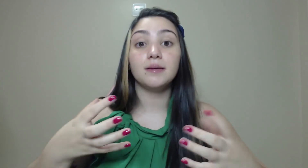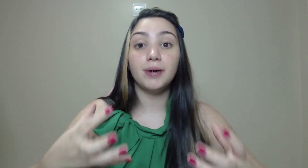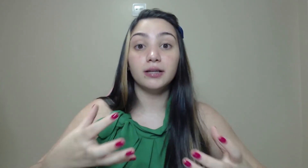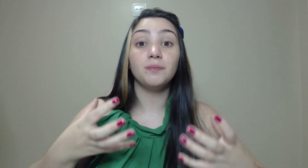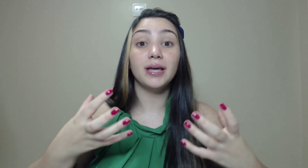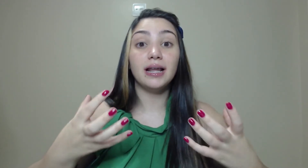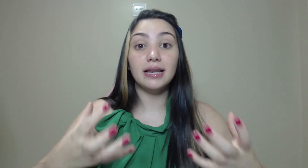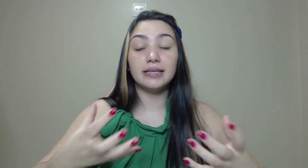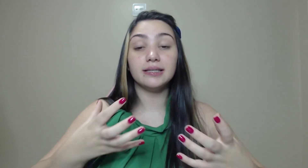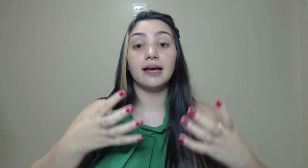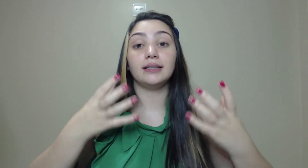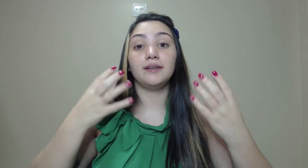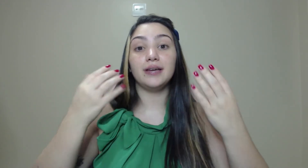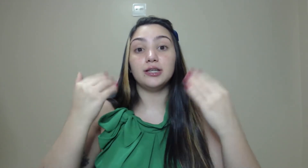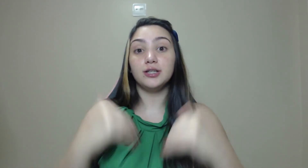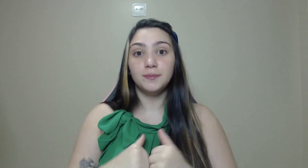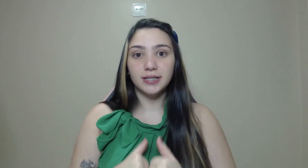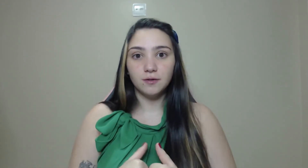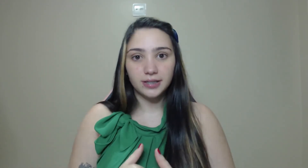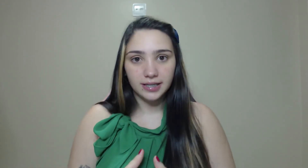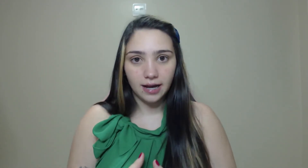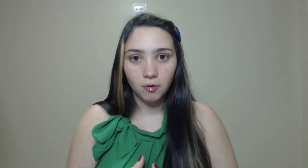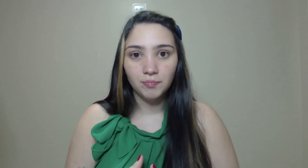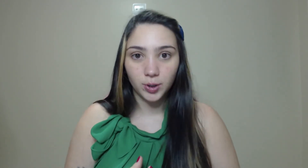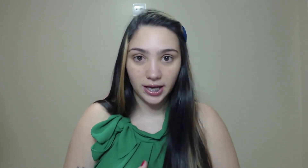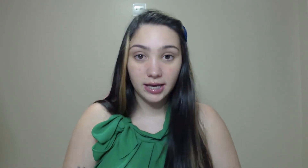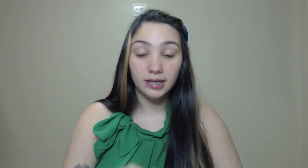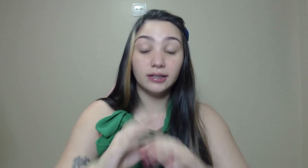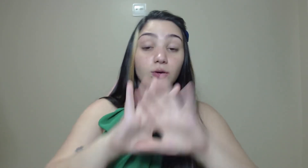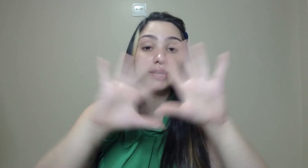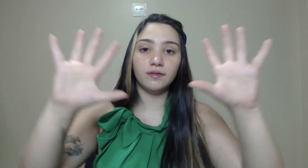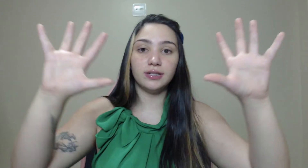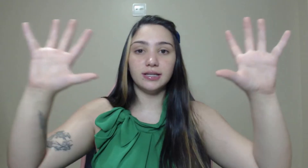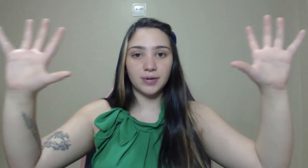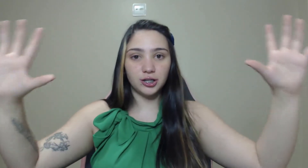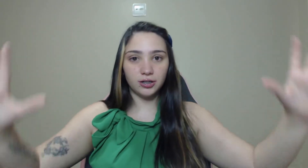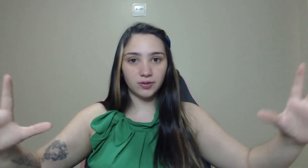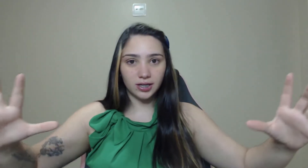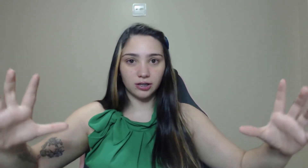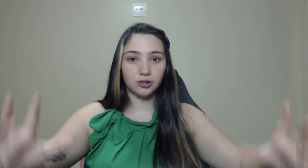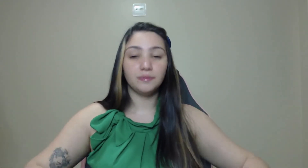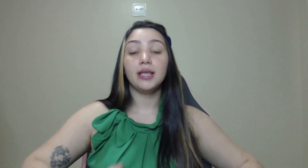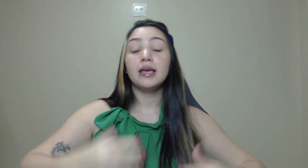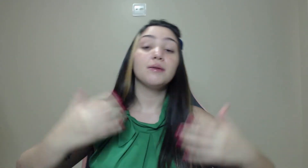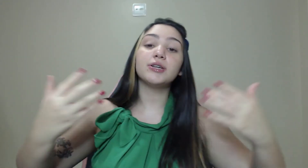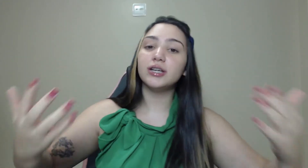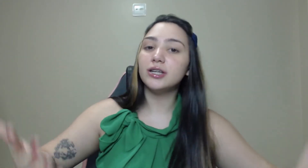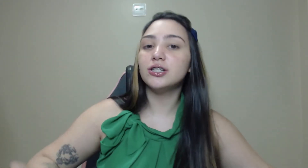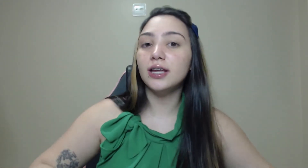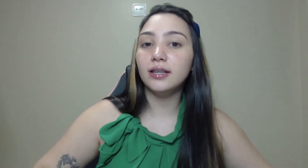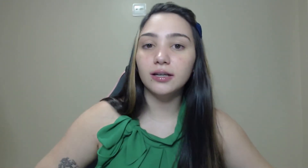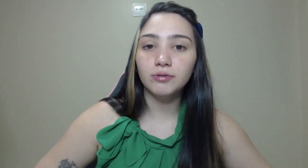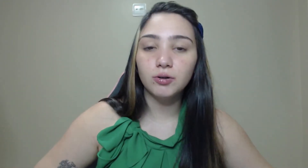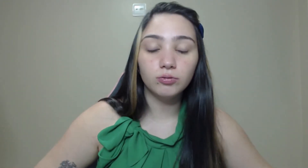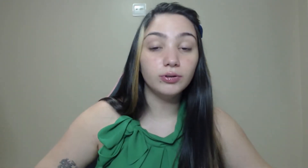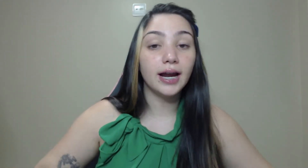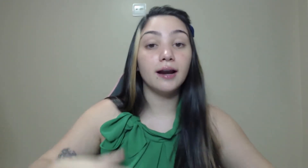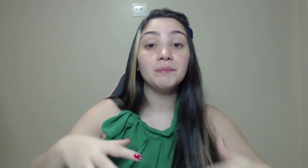separando pela lista através de expressão facial, ok? Então, eu quero que vocês imaginem o seguinte. Imagina que a gente está entrando em algum lugar e